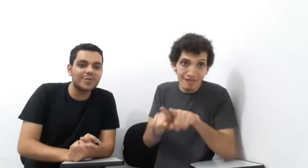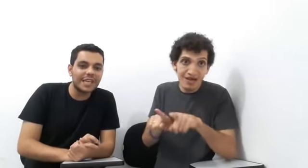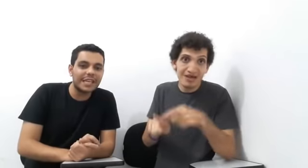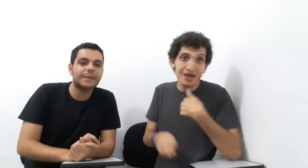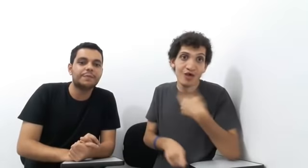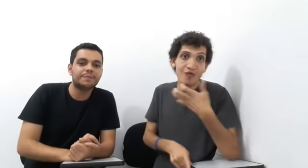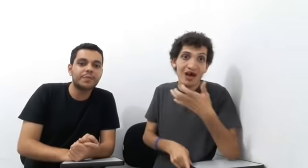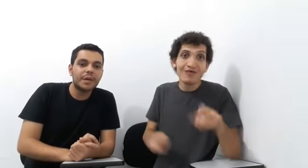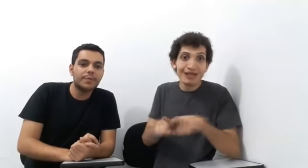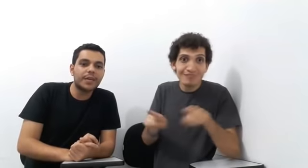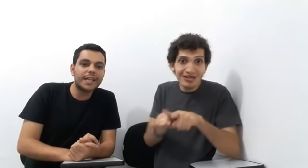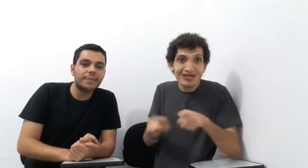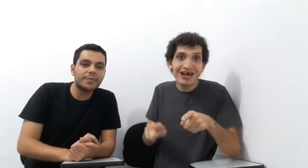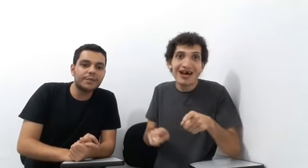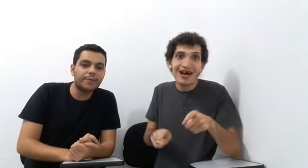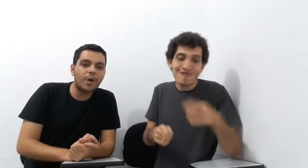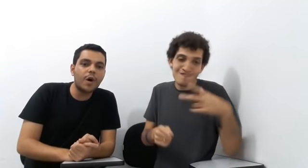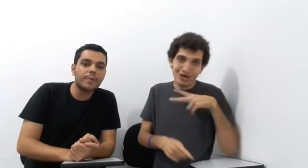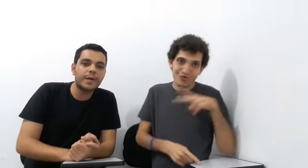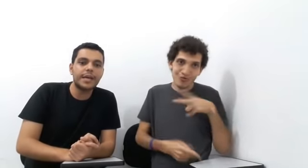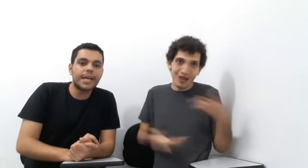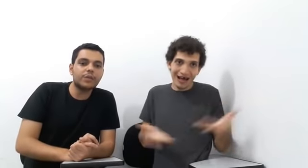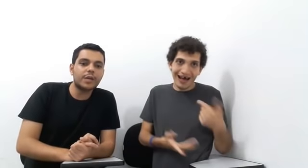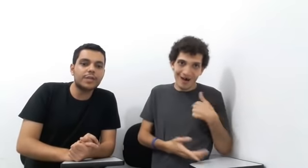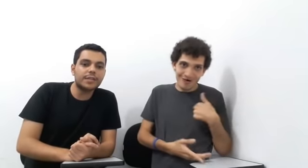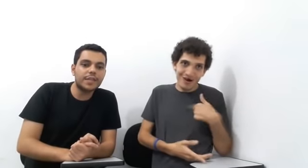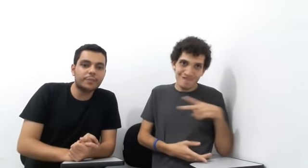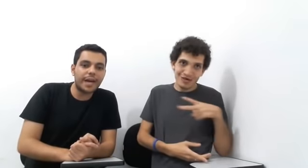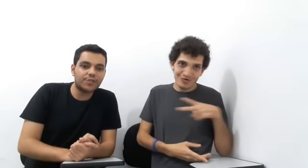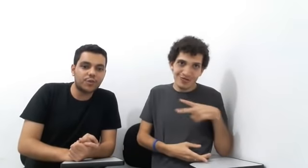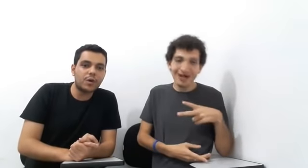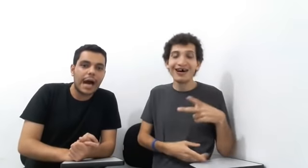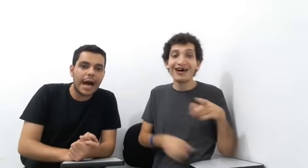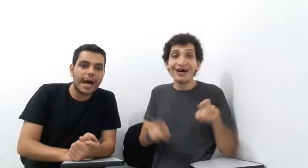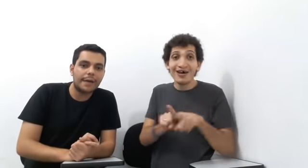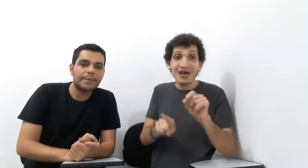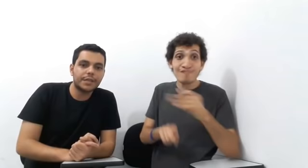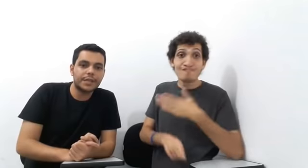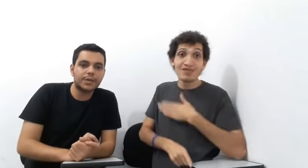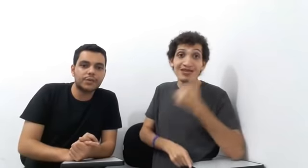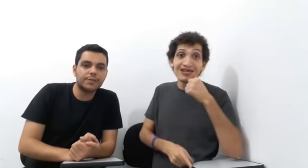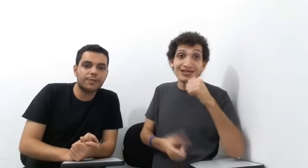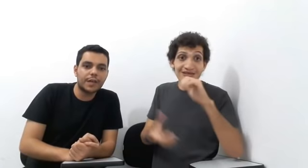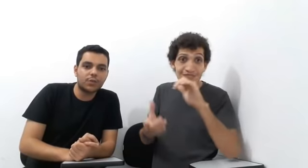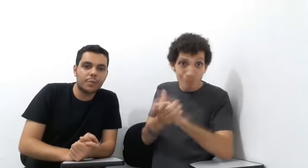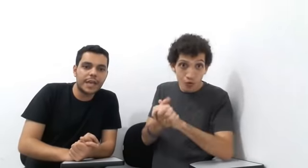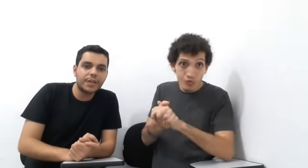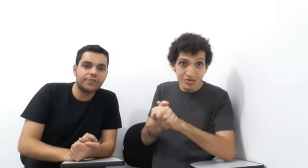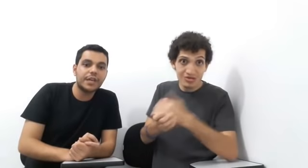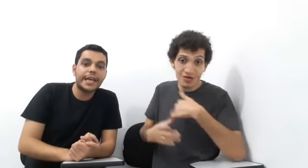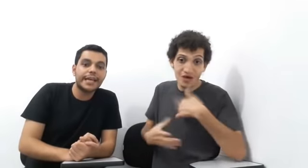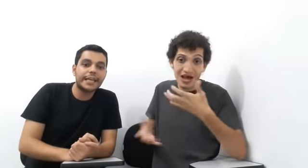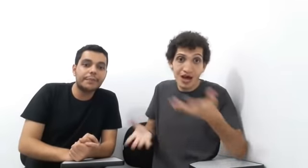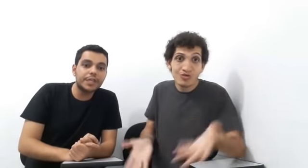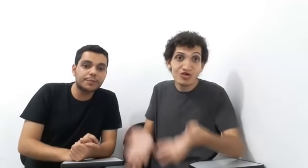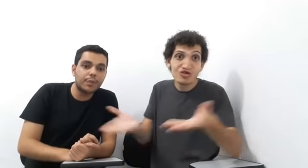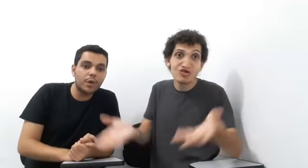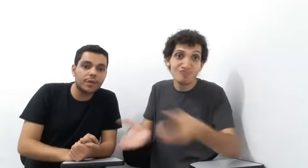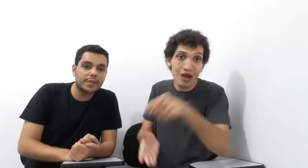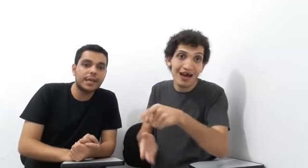aí. Porque da mesma forma, eu tenho um desejo particular que eu desenvolvi atualmente, em que a minha esposa,